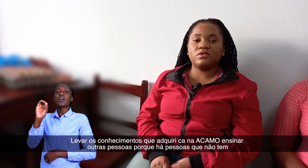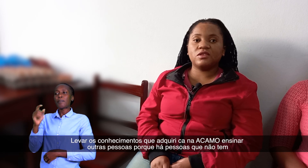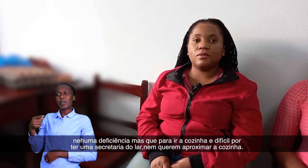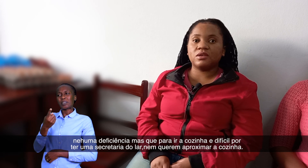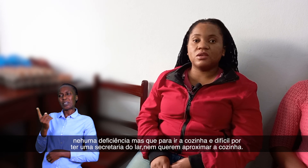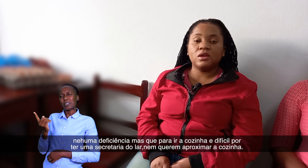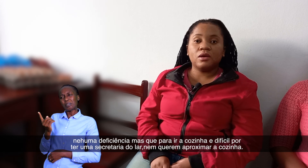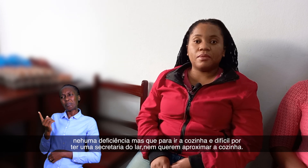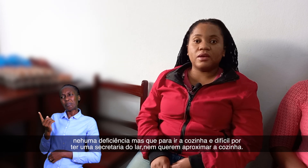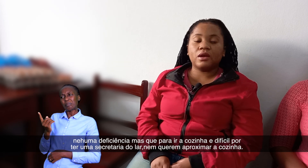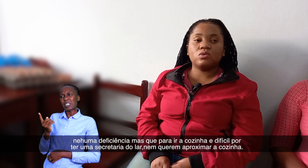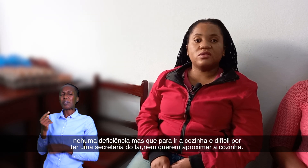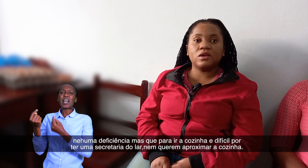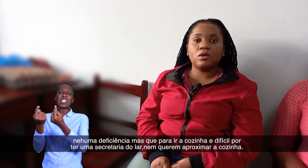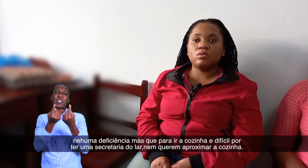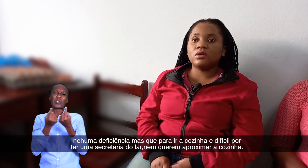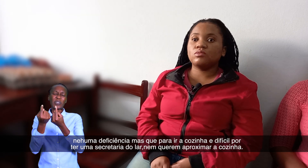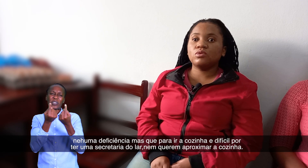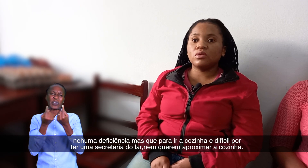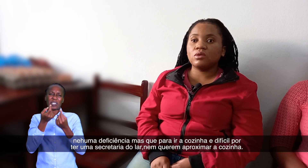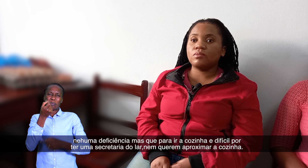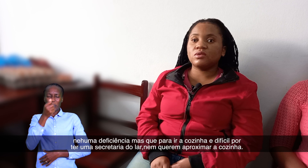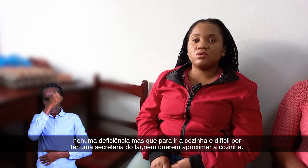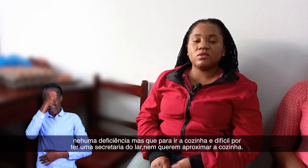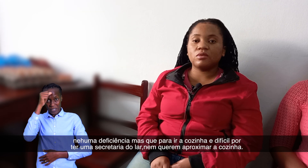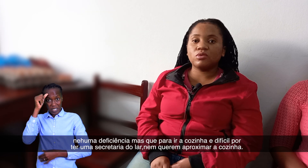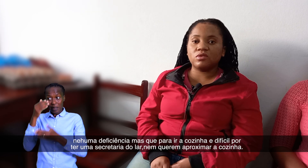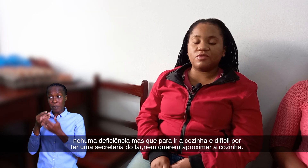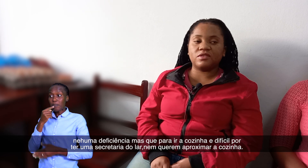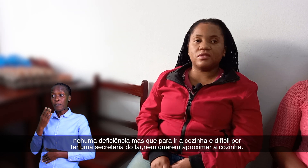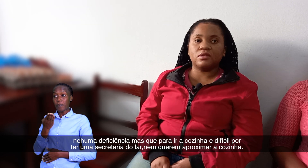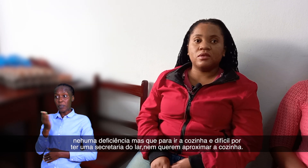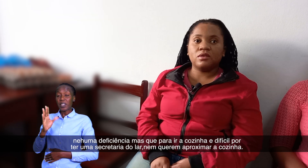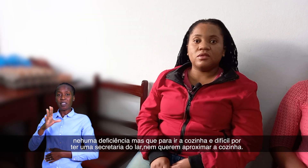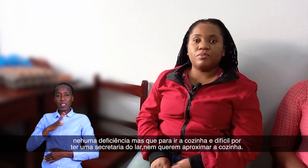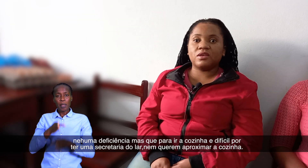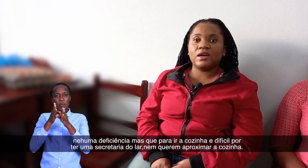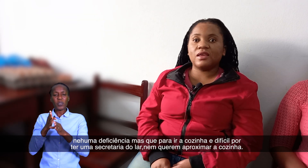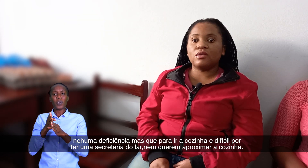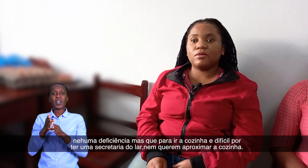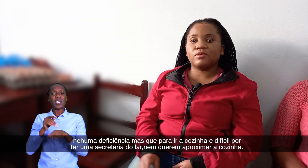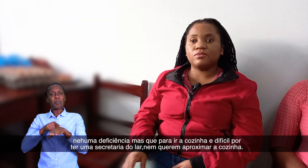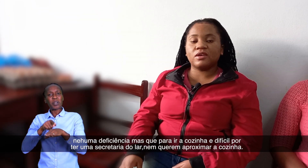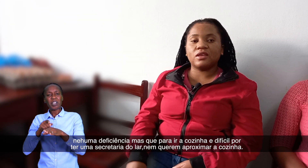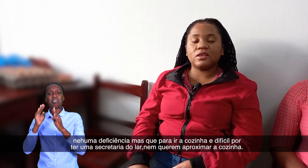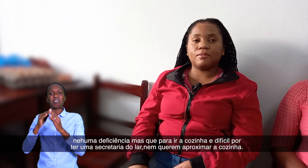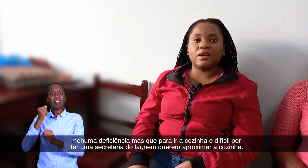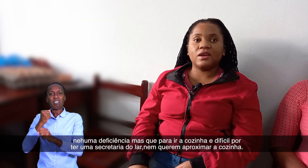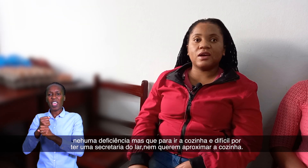deficiência, mas para ir à cozinha é uma situação muito difícil. Porque lá tem uma quantidade de trabalho em